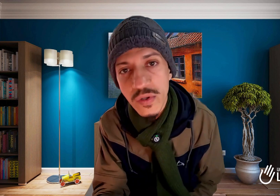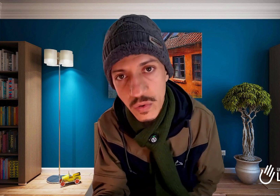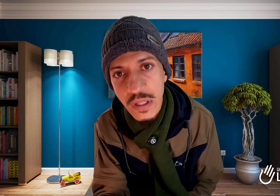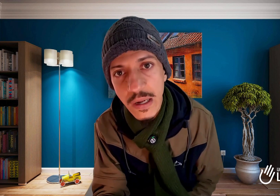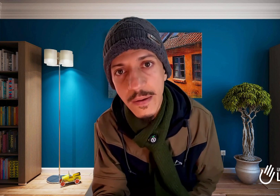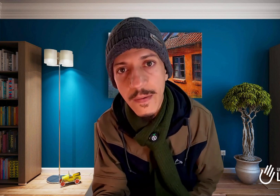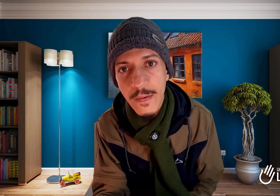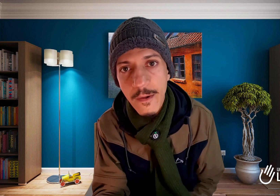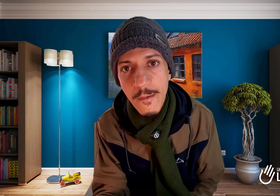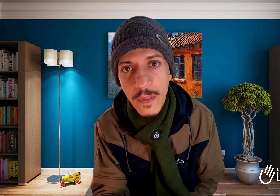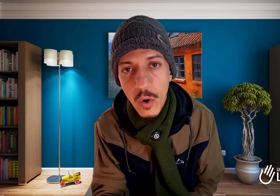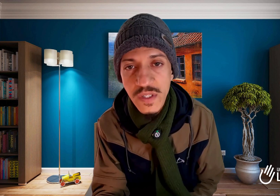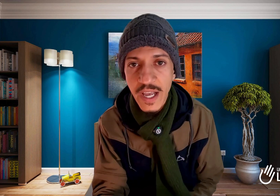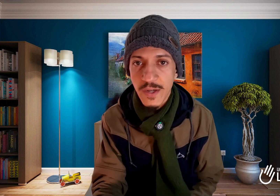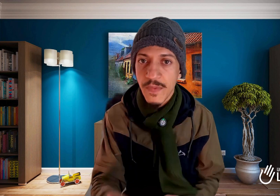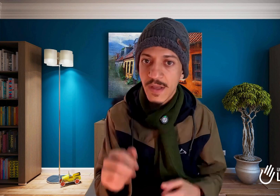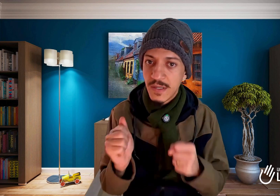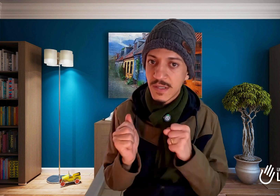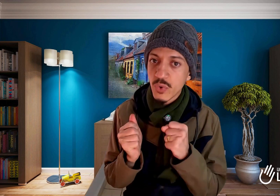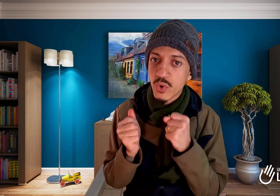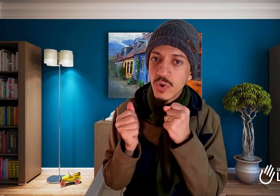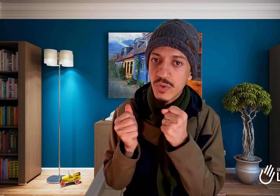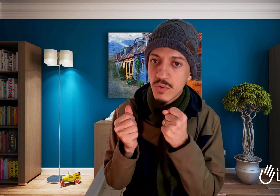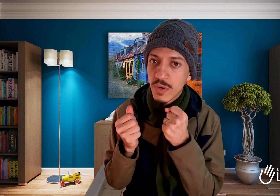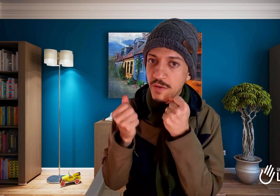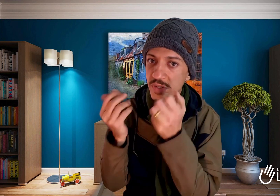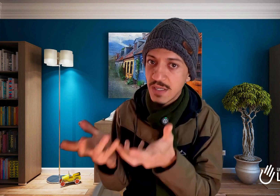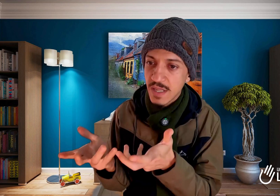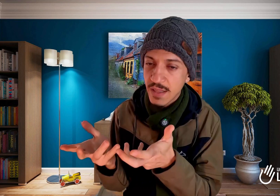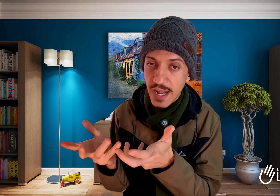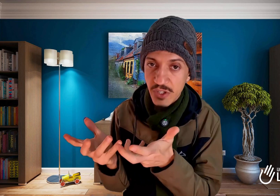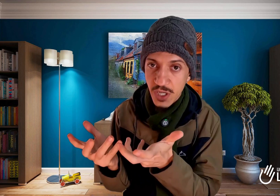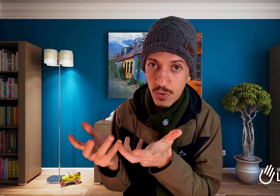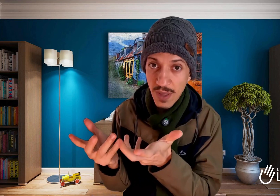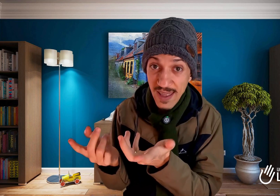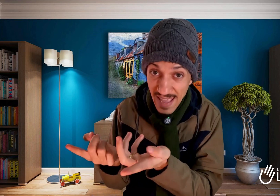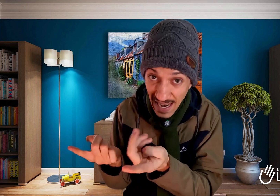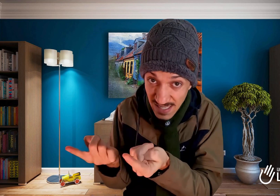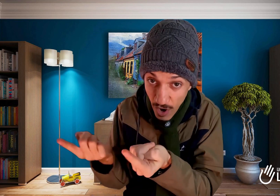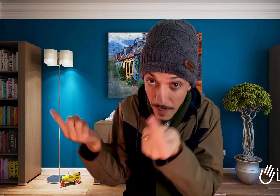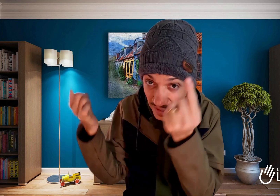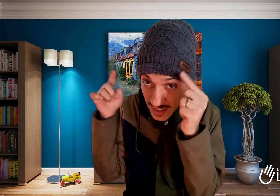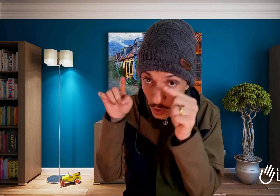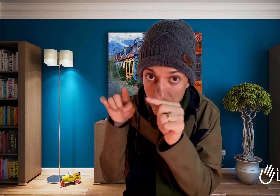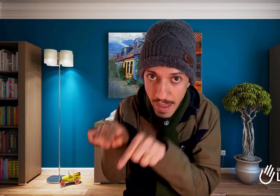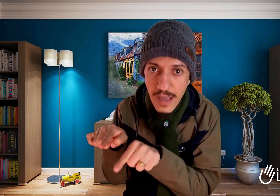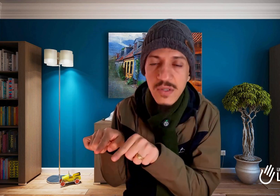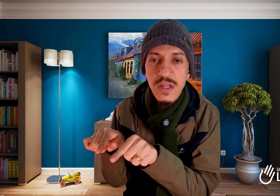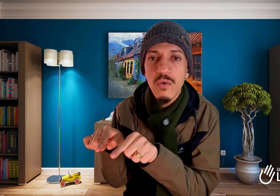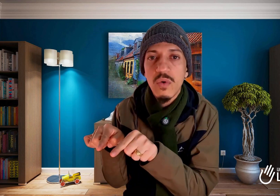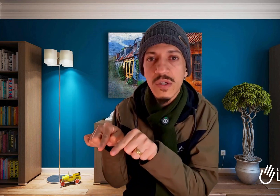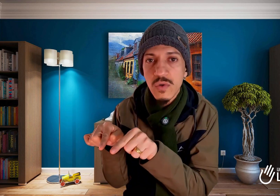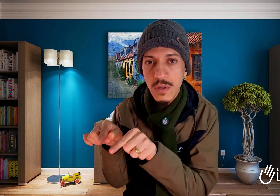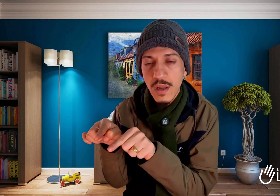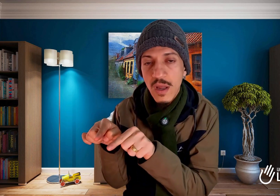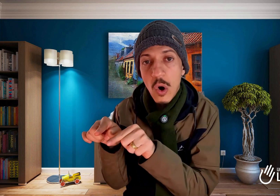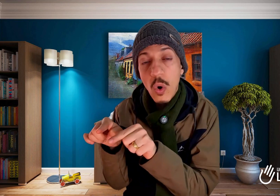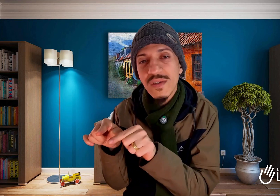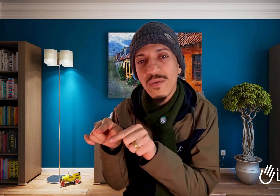surda? Ou seja, se são surdos com quem você está interagindo, eles realmente estão imersos na cultura surda? Ou são surdos